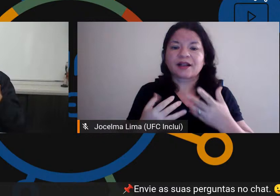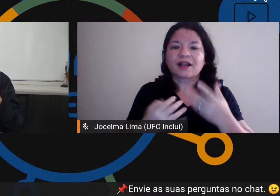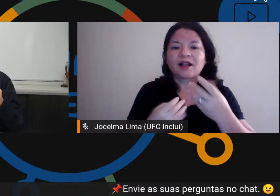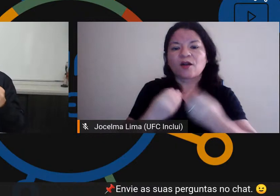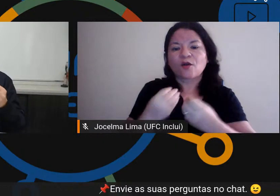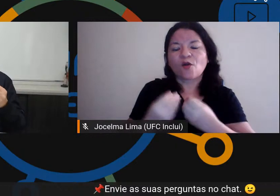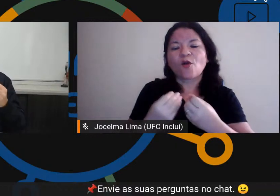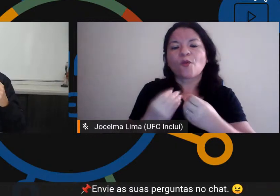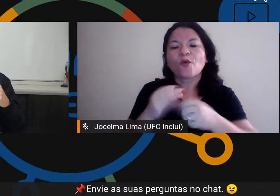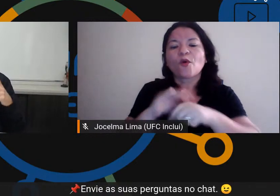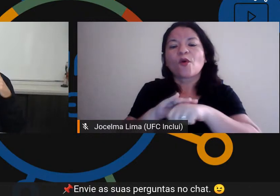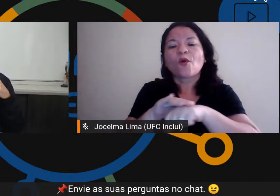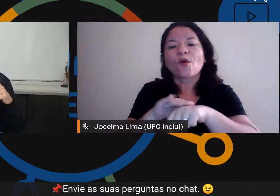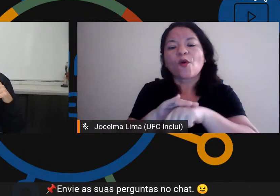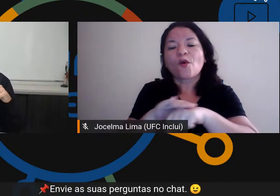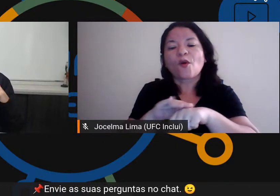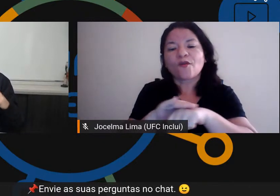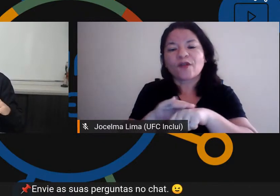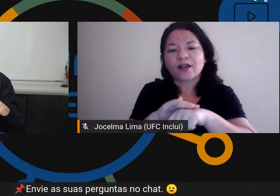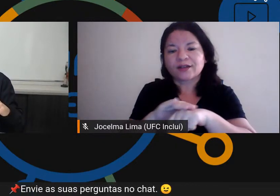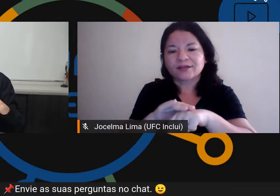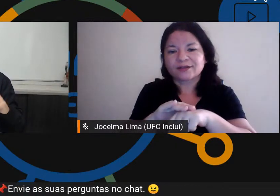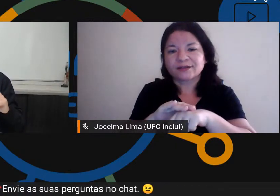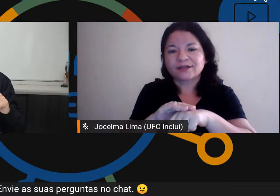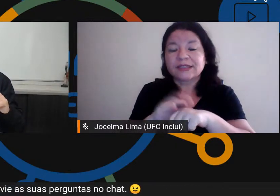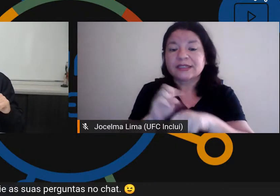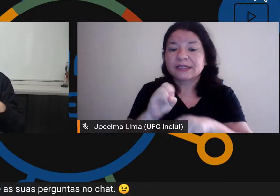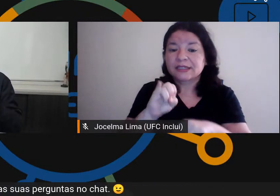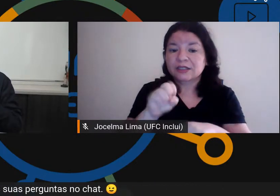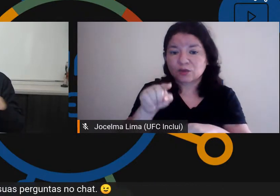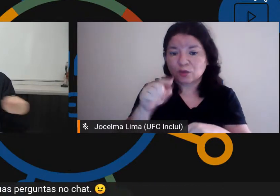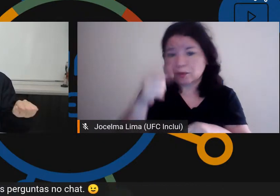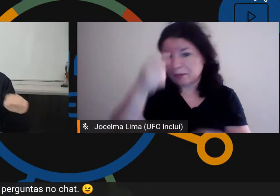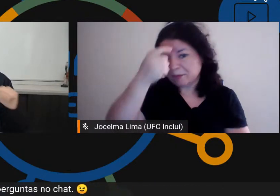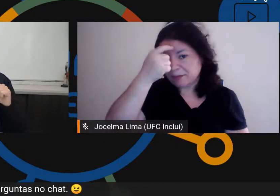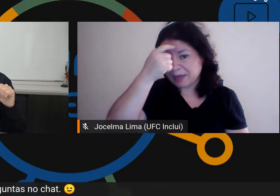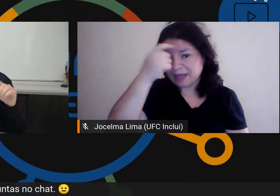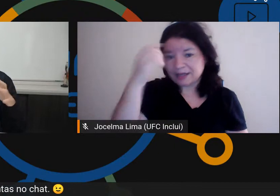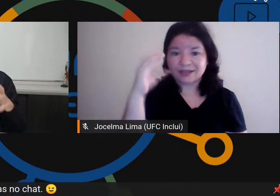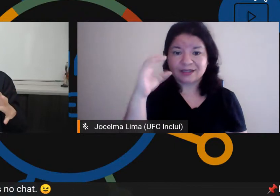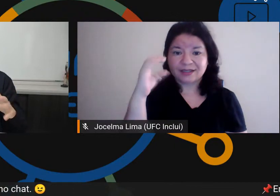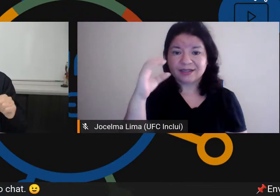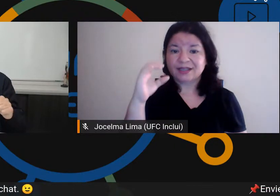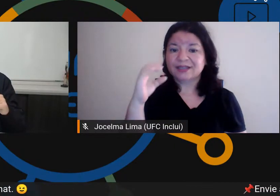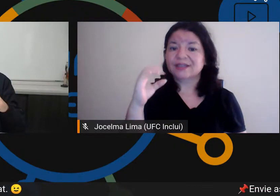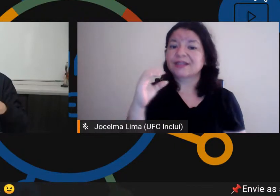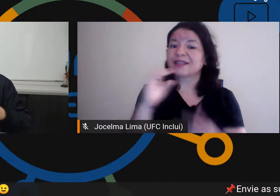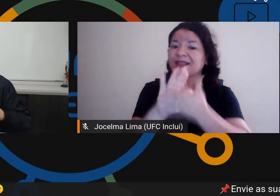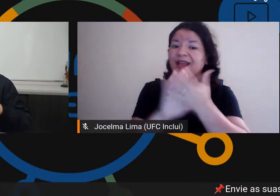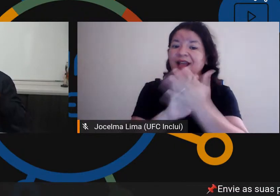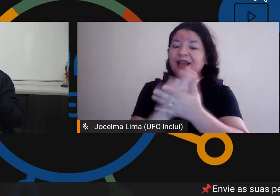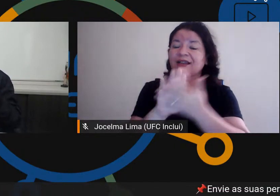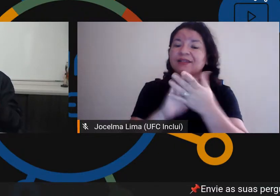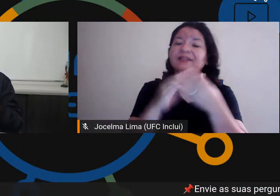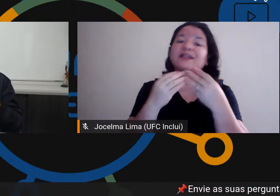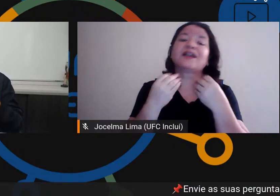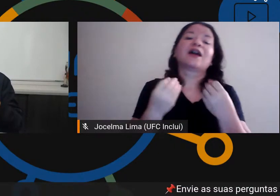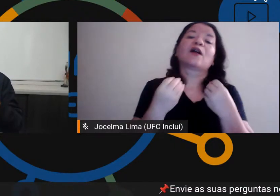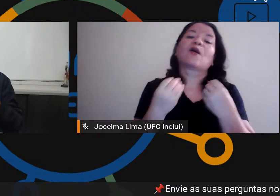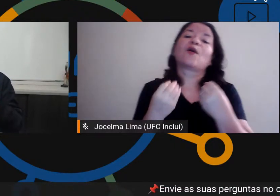com outro cientista se você não pensa como um cientista? O grande problema na redação científica é essa. As pessoas não pensam